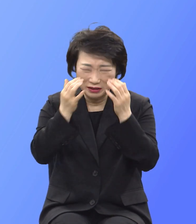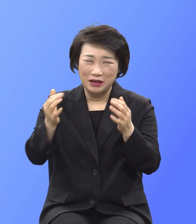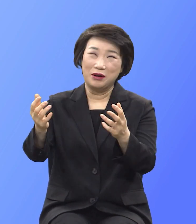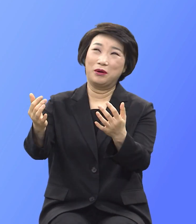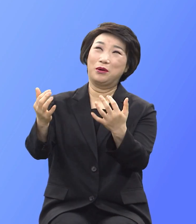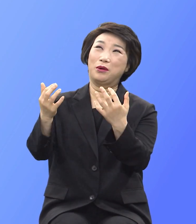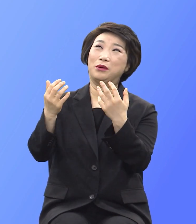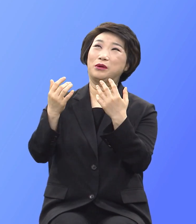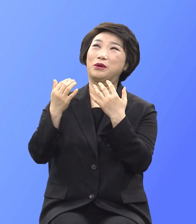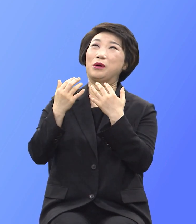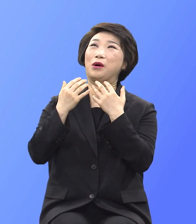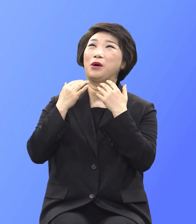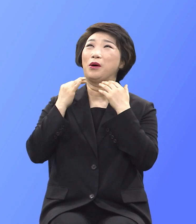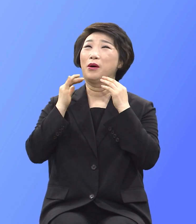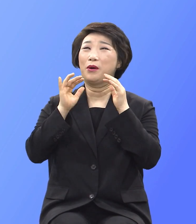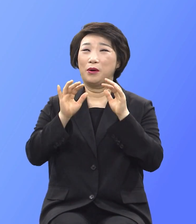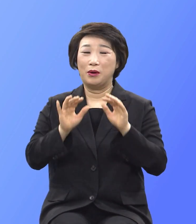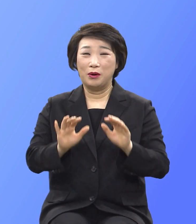고통이